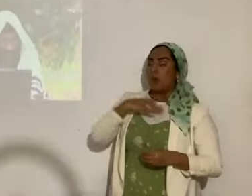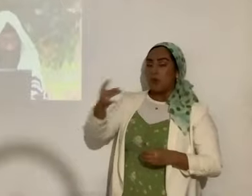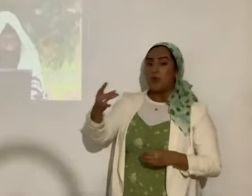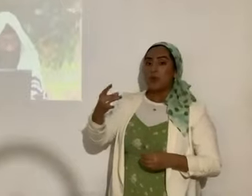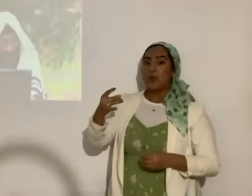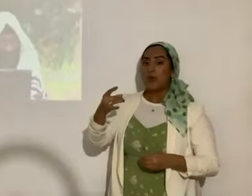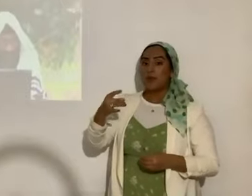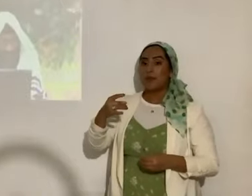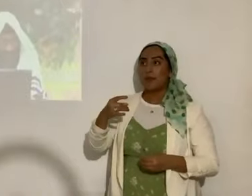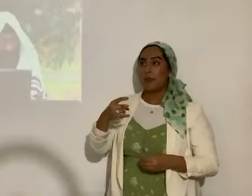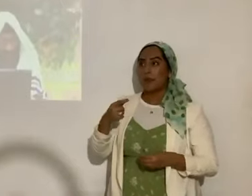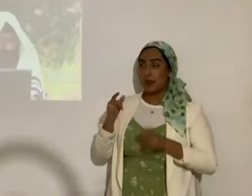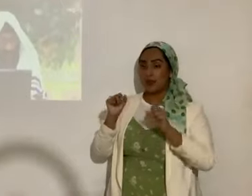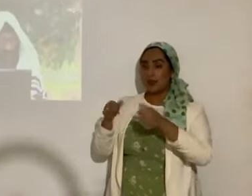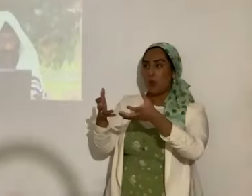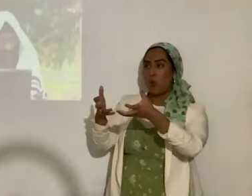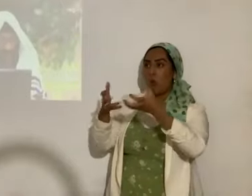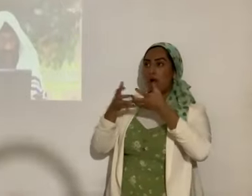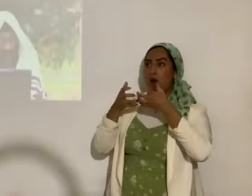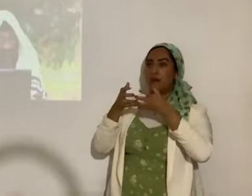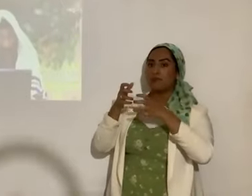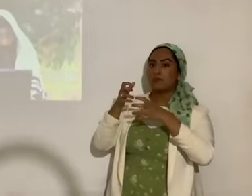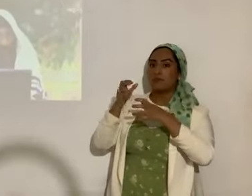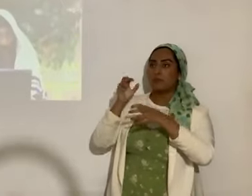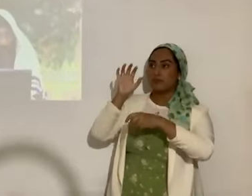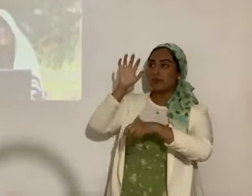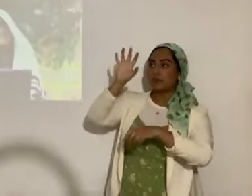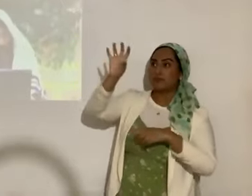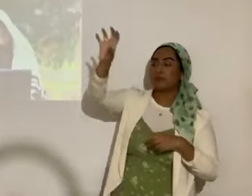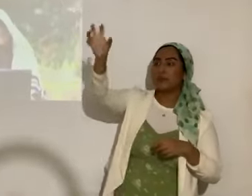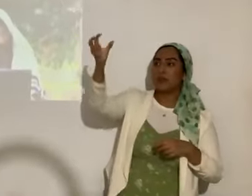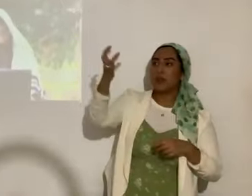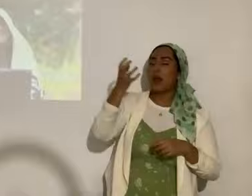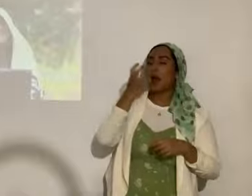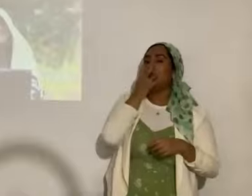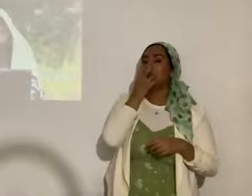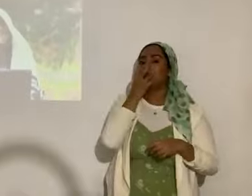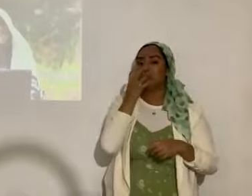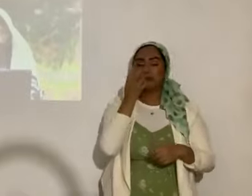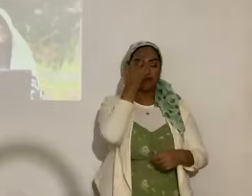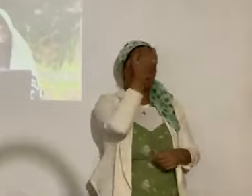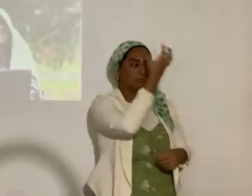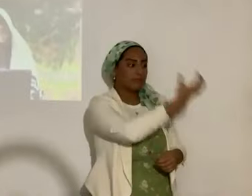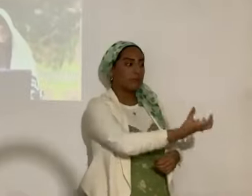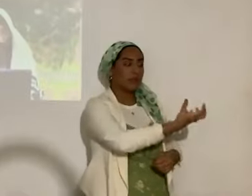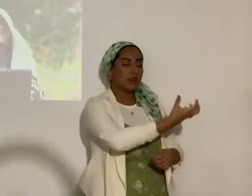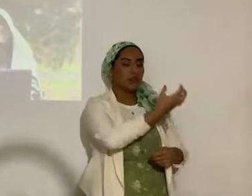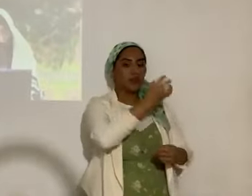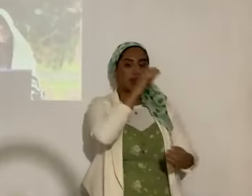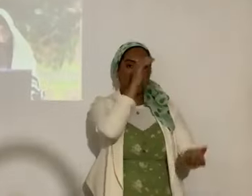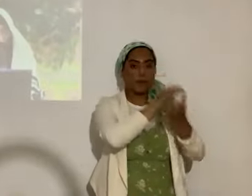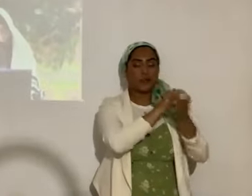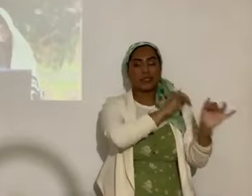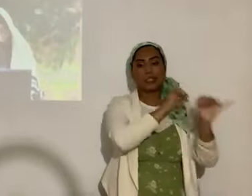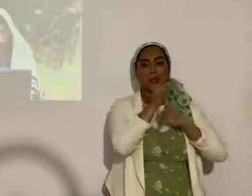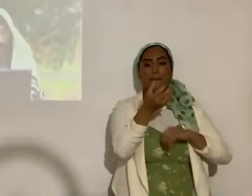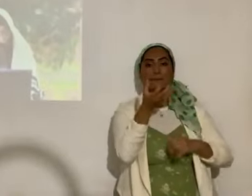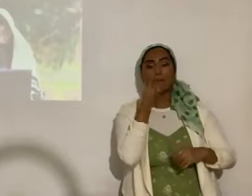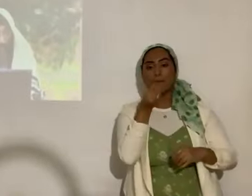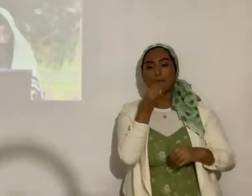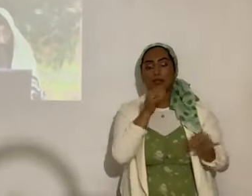y árbol codiciable para alcanzar la sabiduría y tomó de su fruto y comió y dio también a su marido el cual comió así